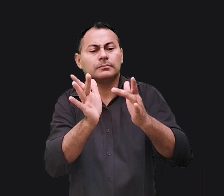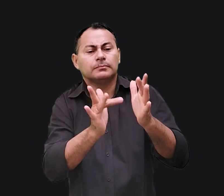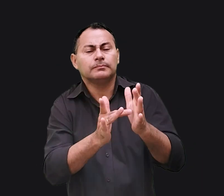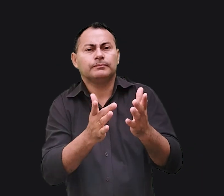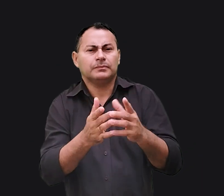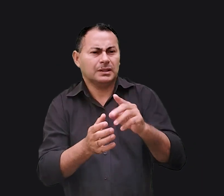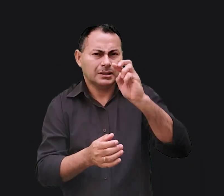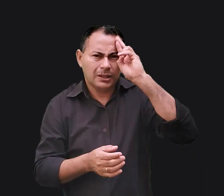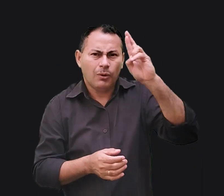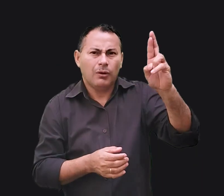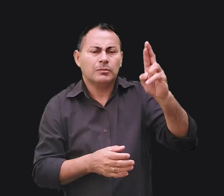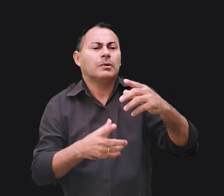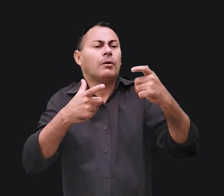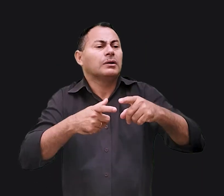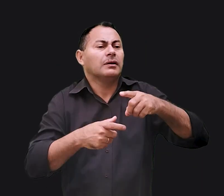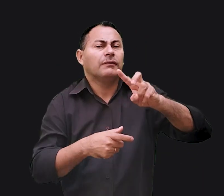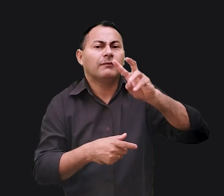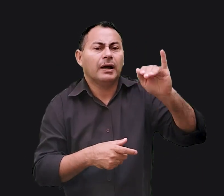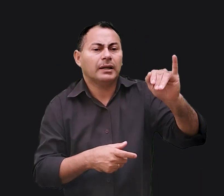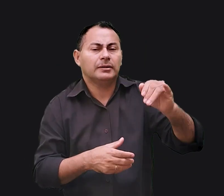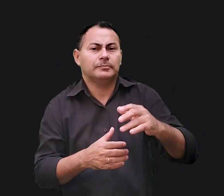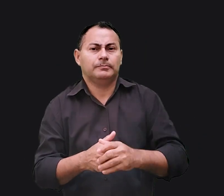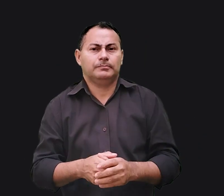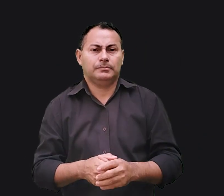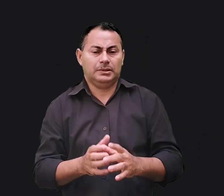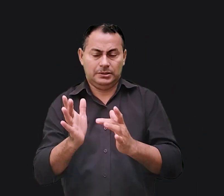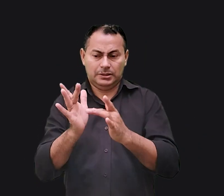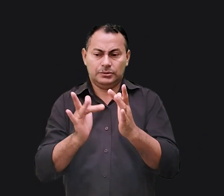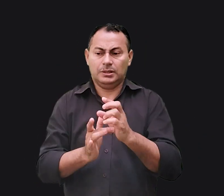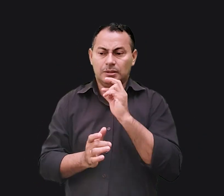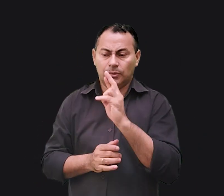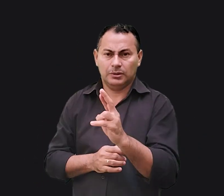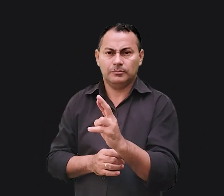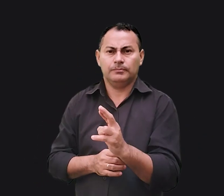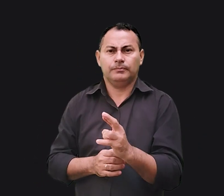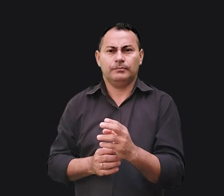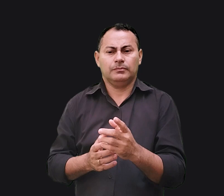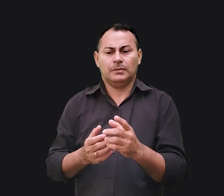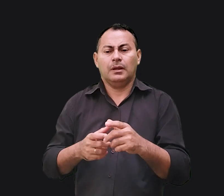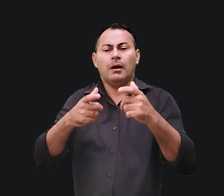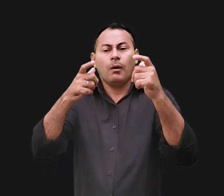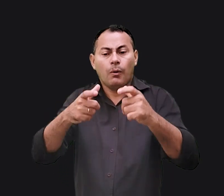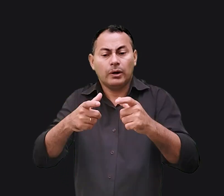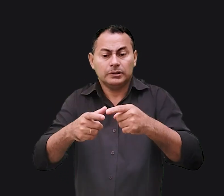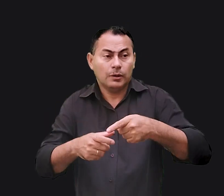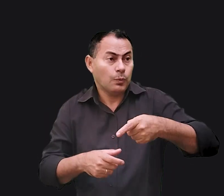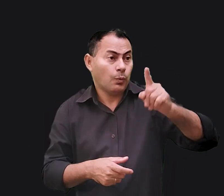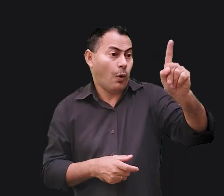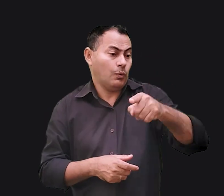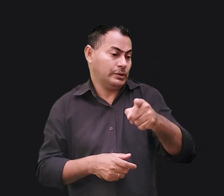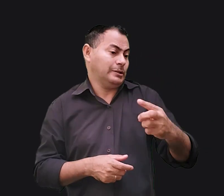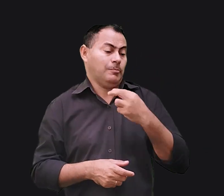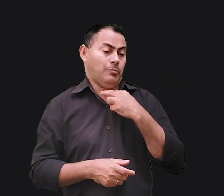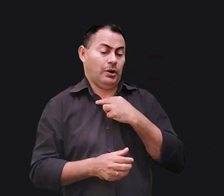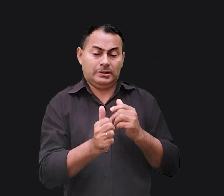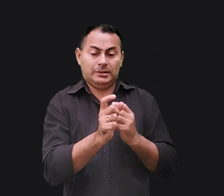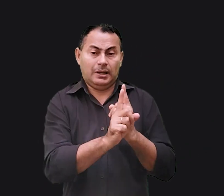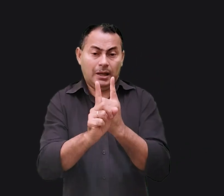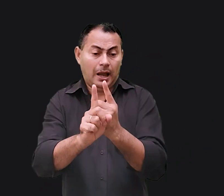Jesus: Senhor, para onde vais? E Jesus respondeu: Para onde vou, vocês não podem seguir-me